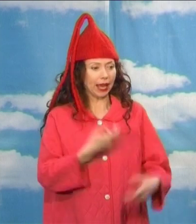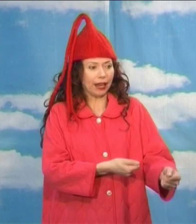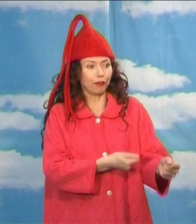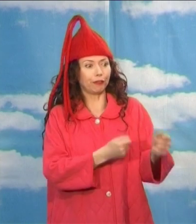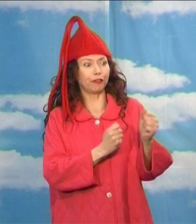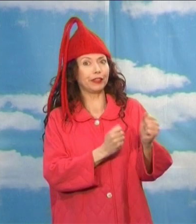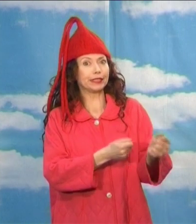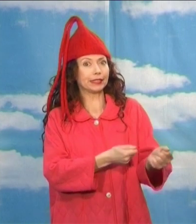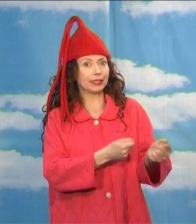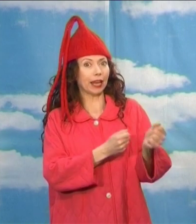eller fiskare.